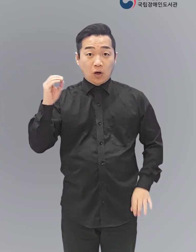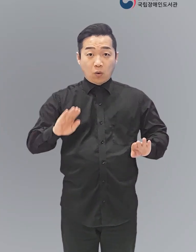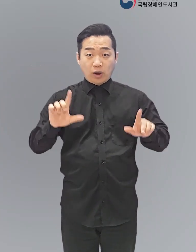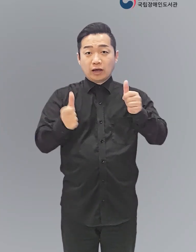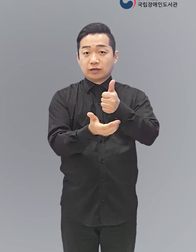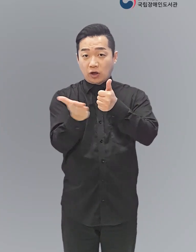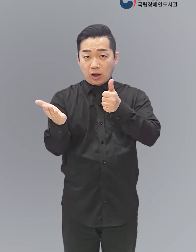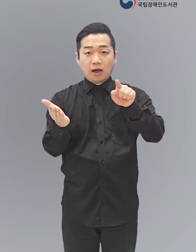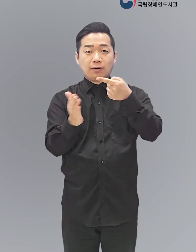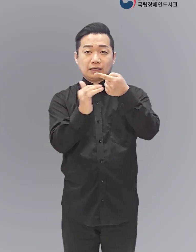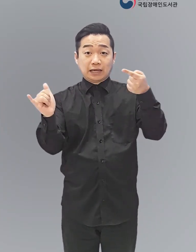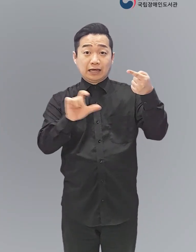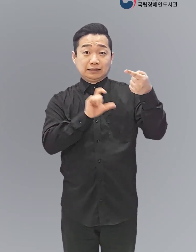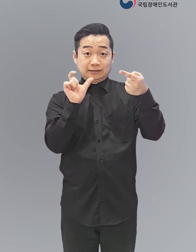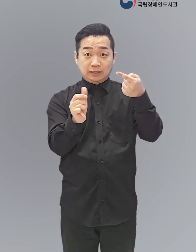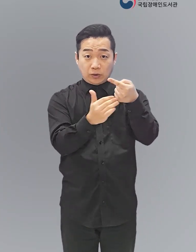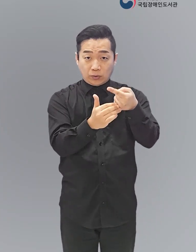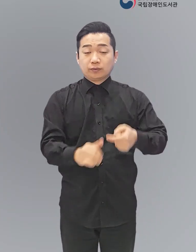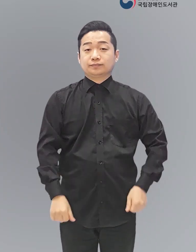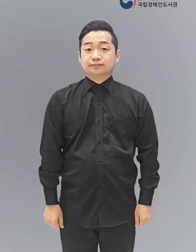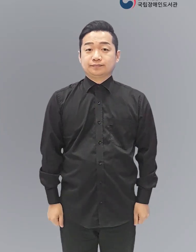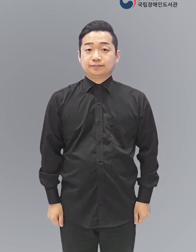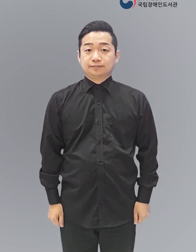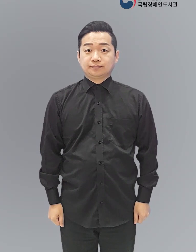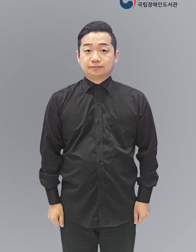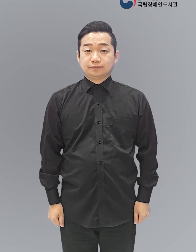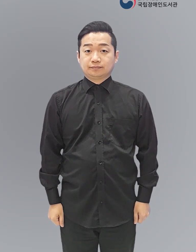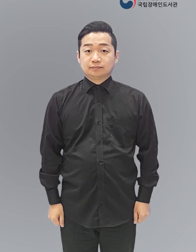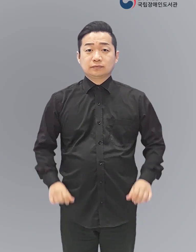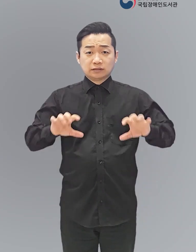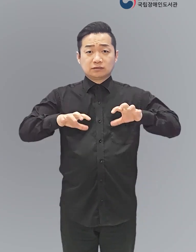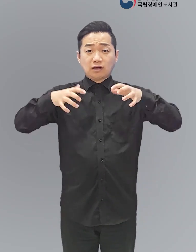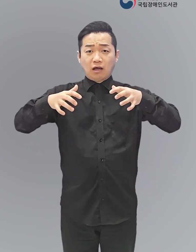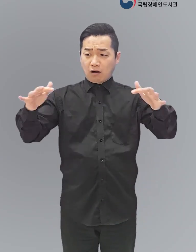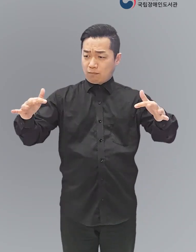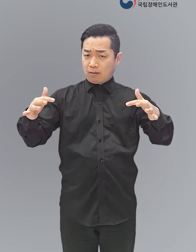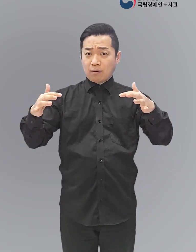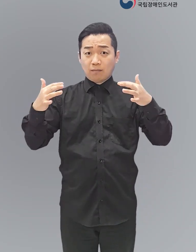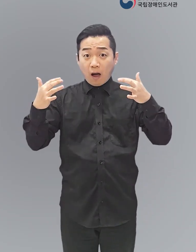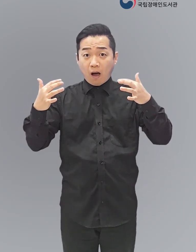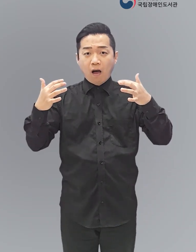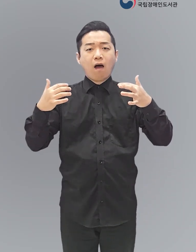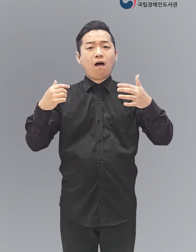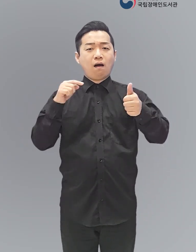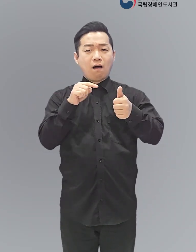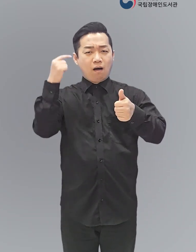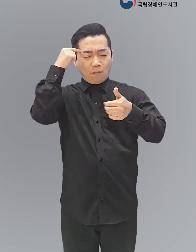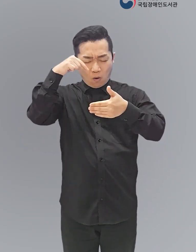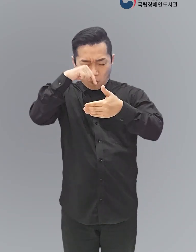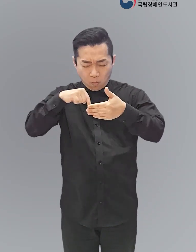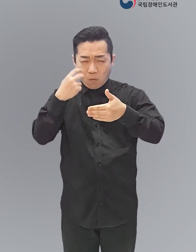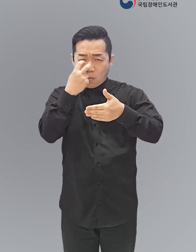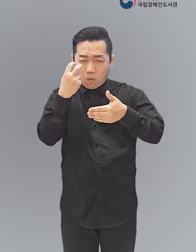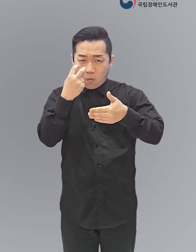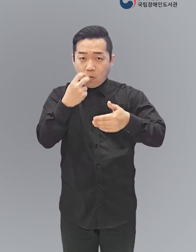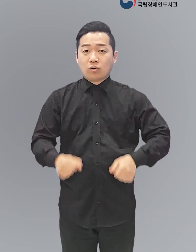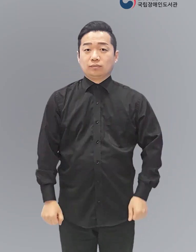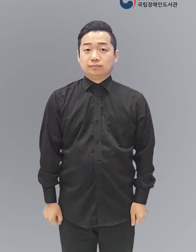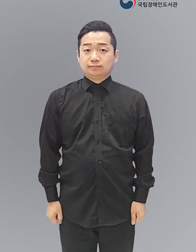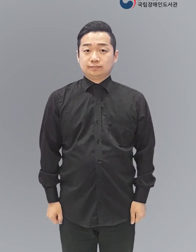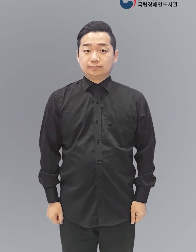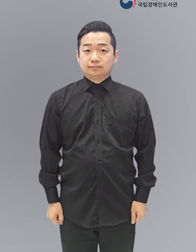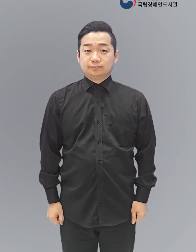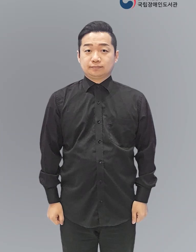2020년 타임지 올해 영향력 있는 100인 선정. 전 세계의 주목을 받고 있는 그의 머릿속을